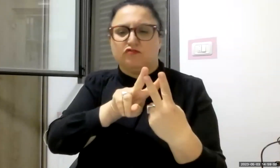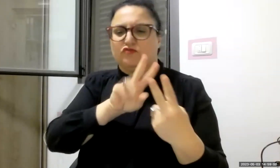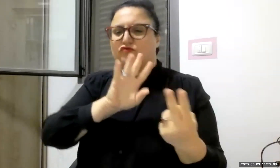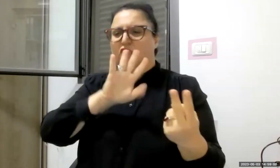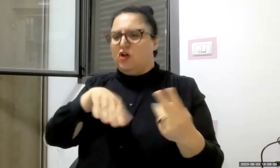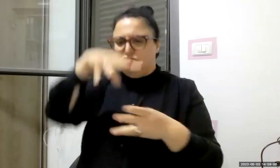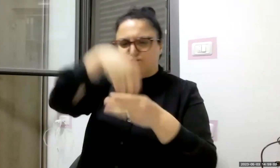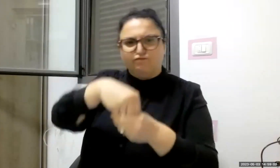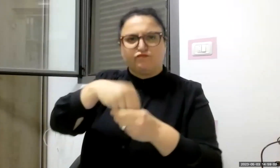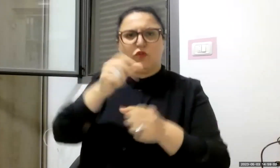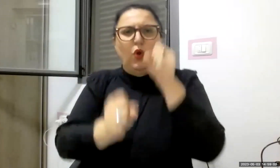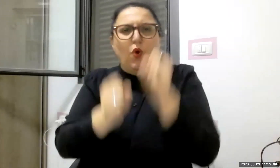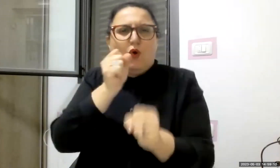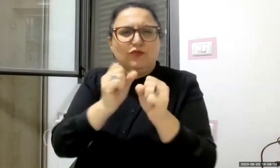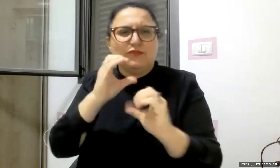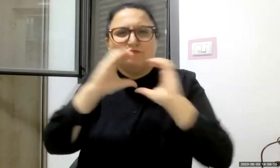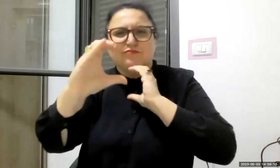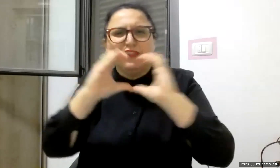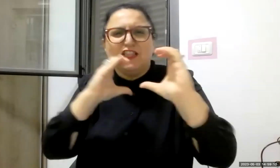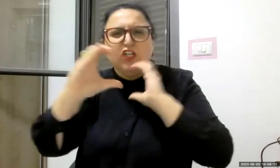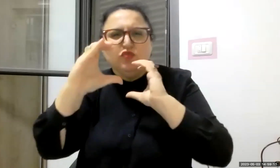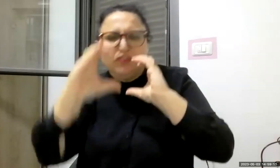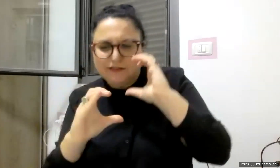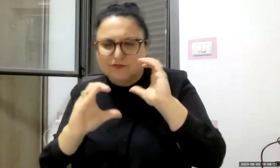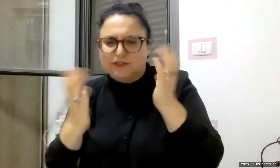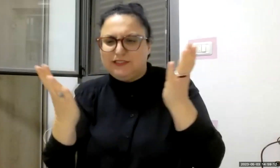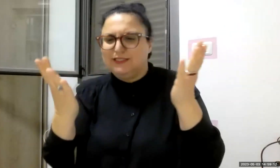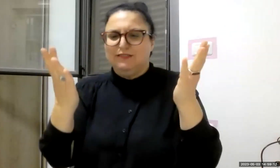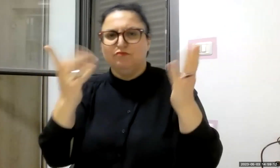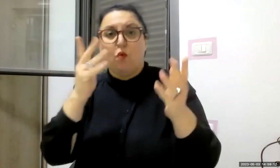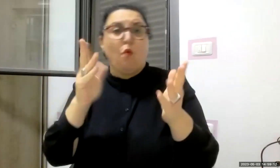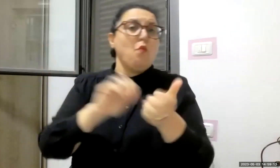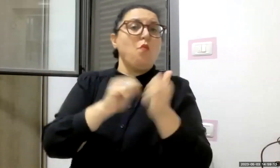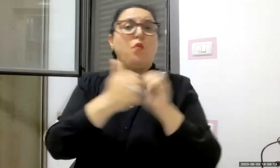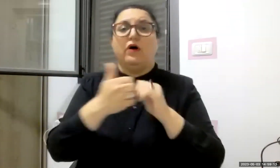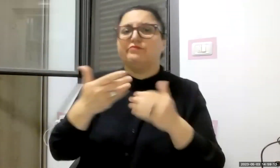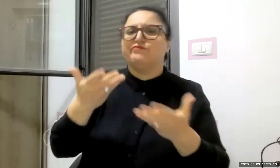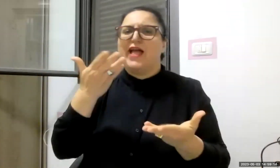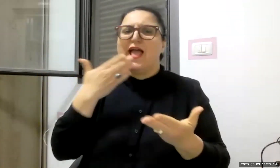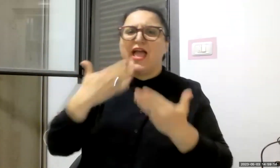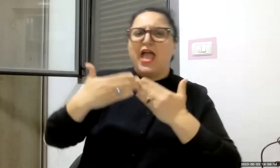הם מתקיימים, הם מתקיימים בקושי התקשורתי, או